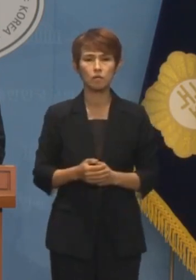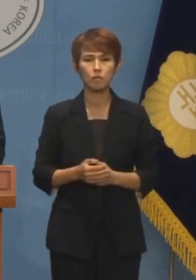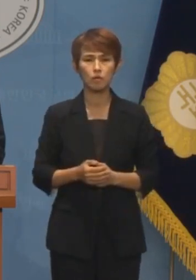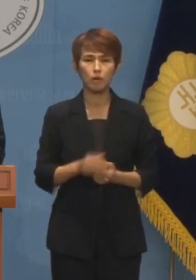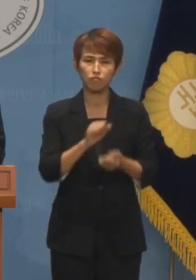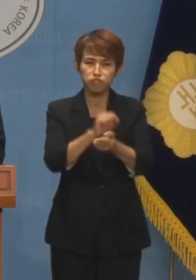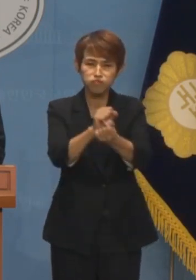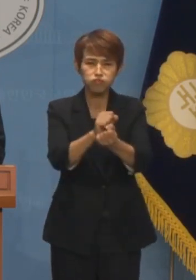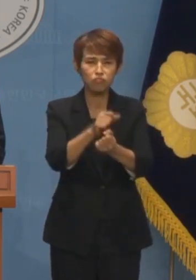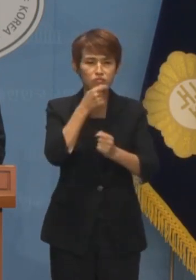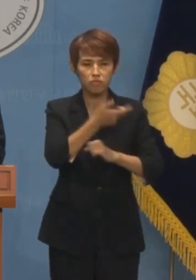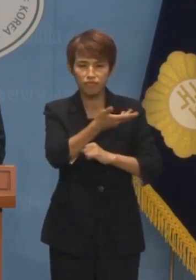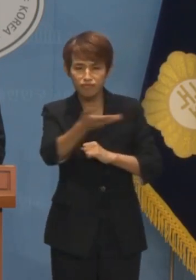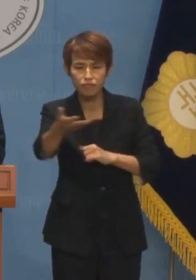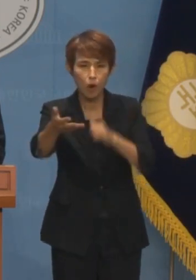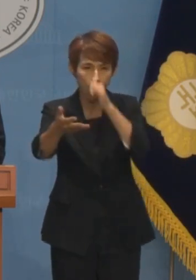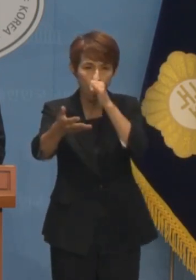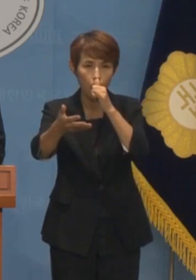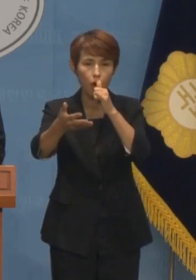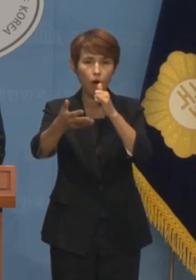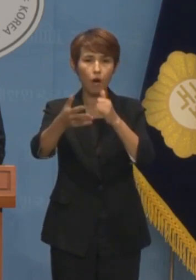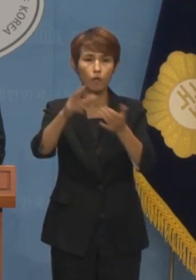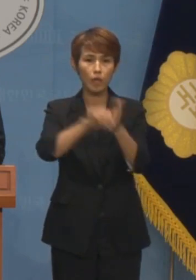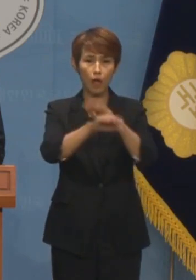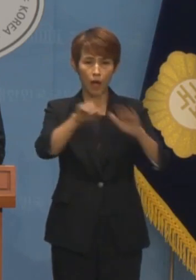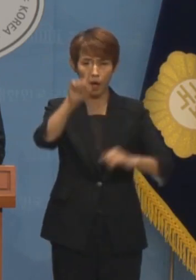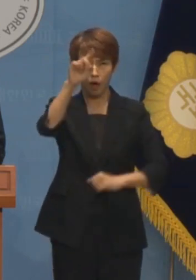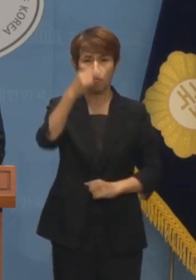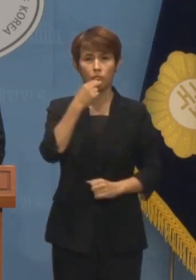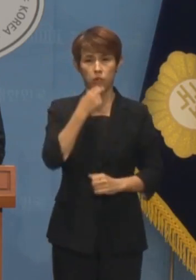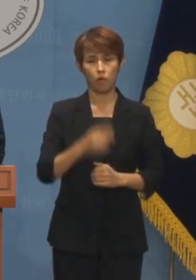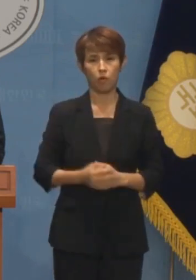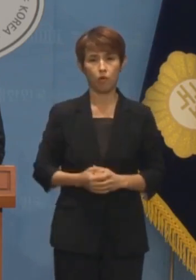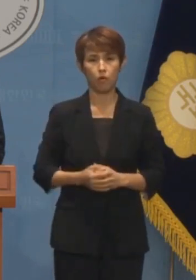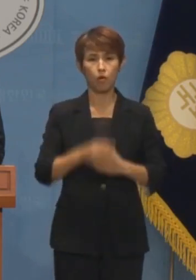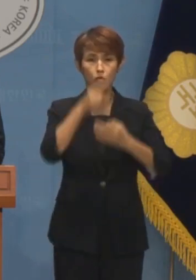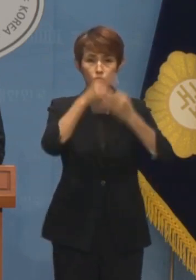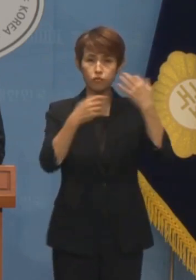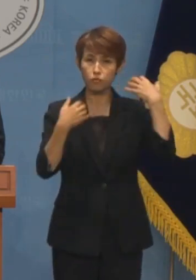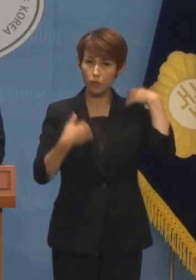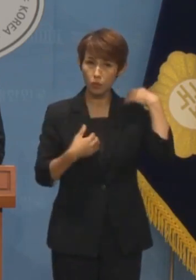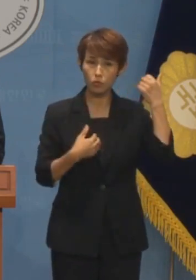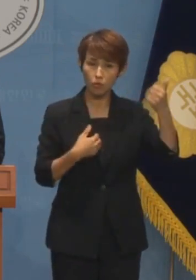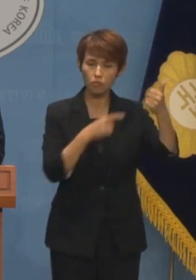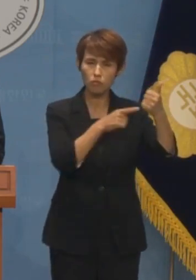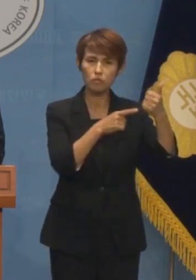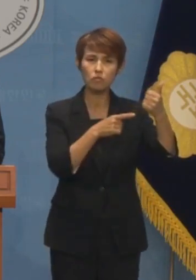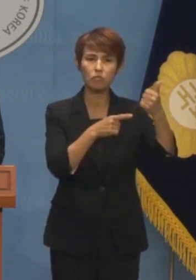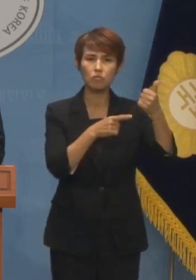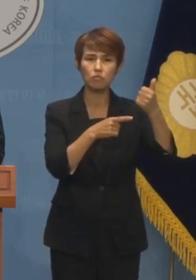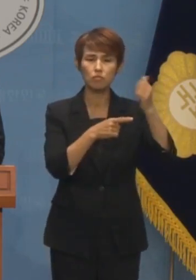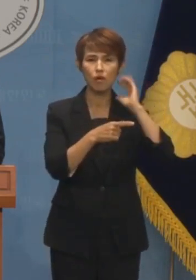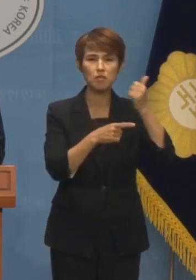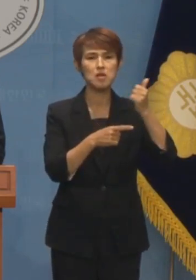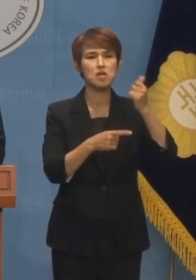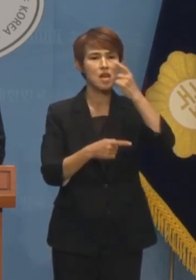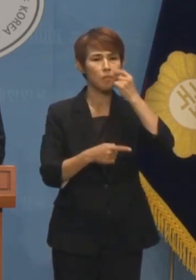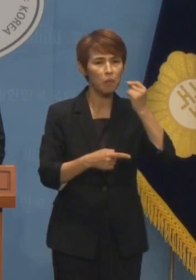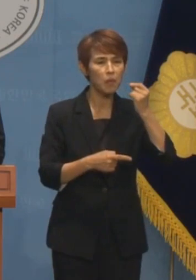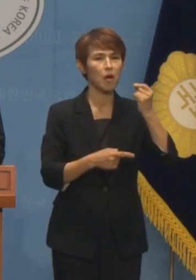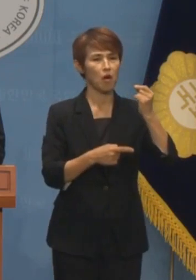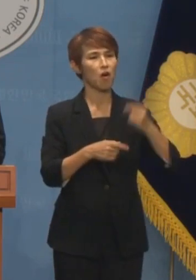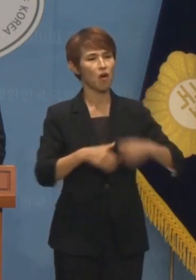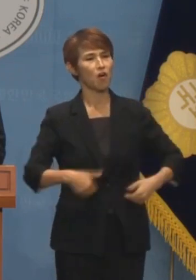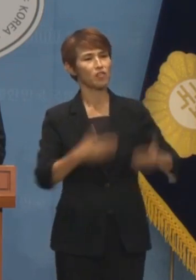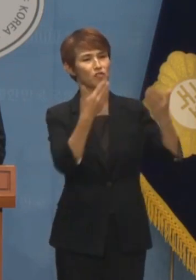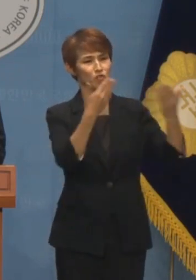해양 방류 등 어느 것 하나 해결된 게 없는데 윤석열 대통령은 유독 일본에 한없이